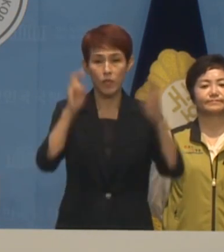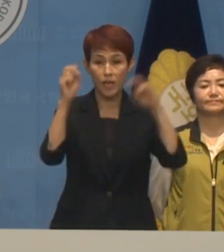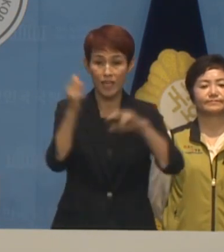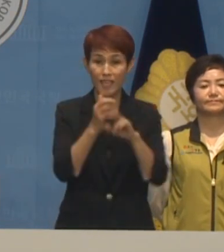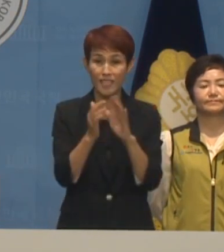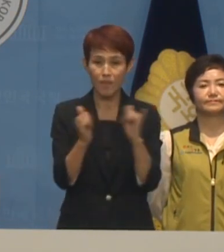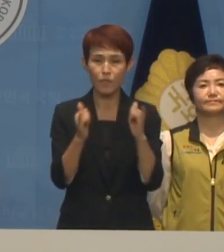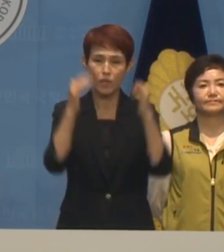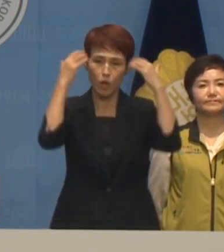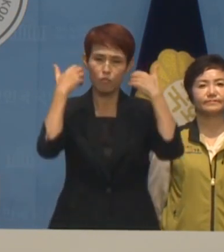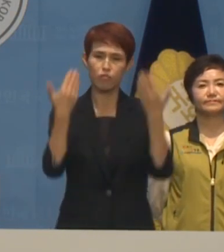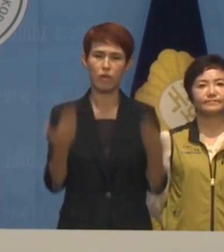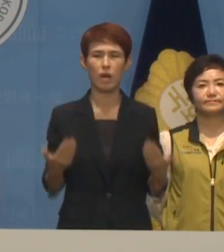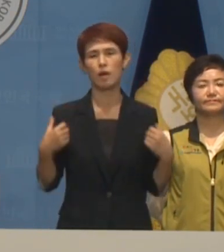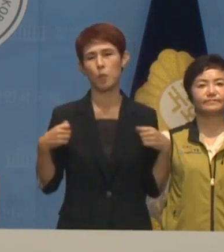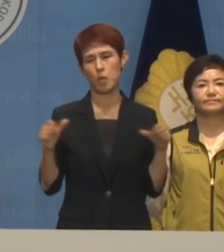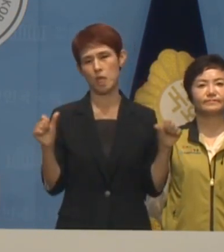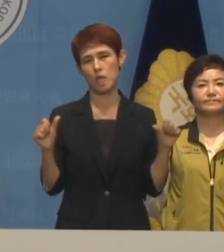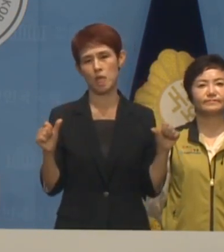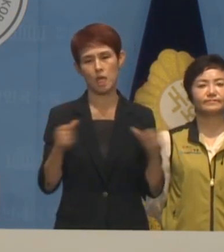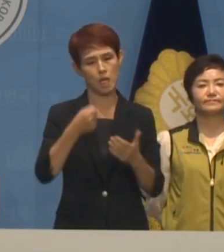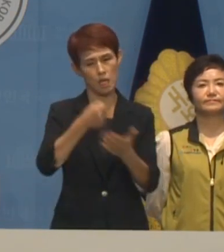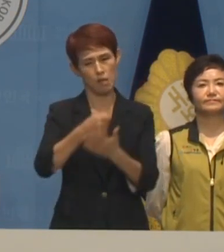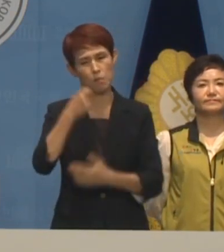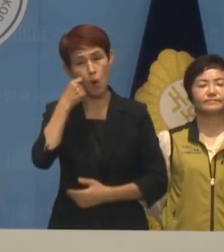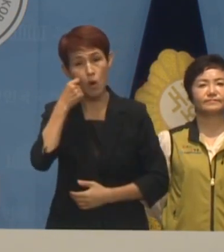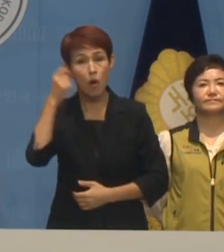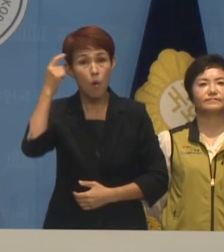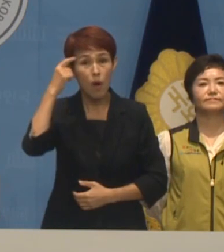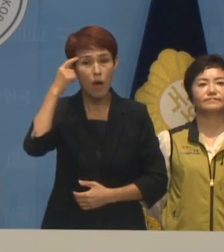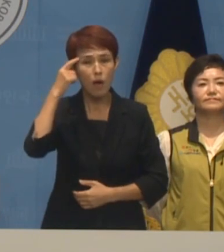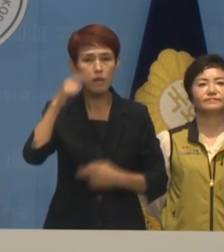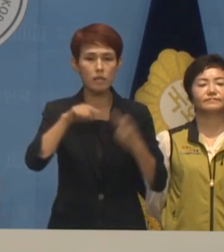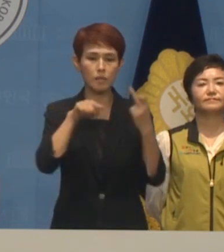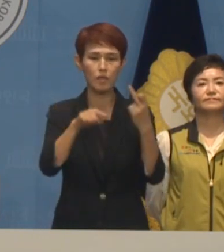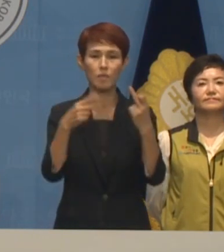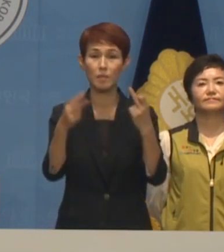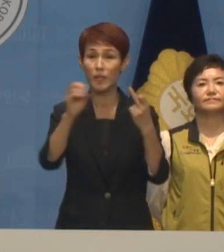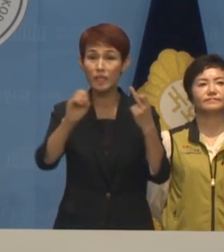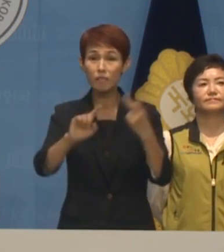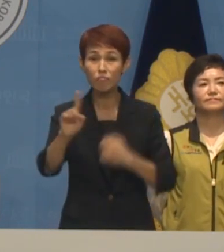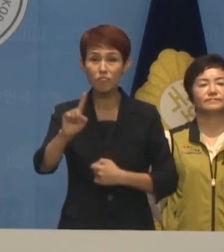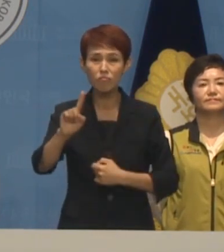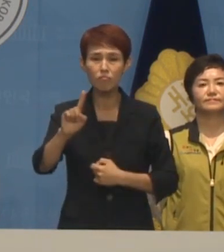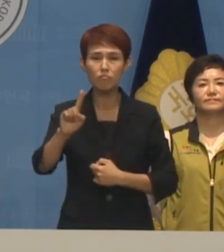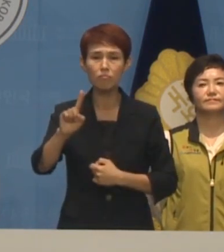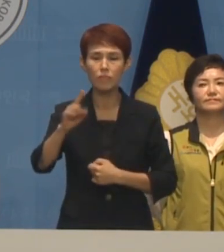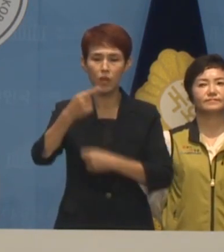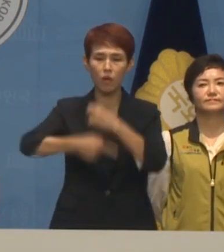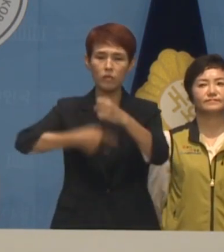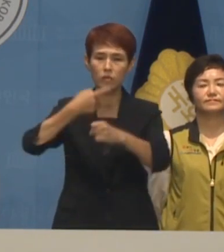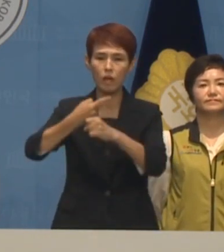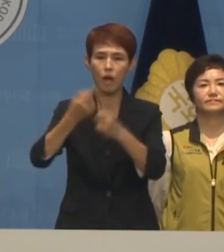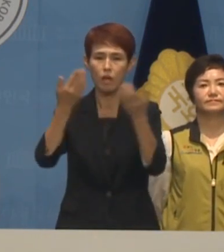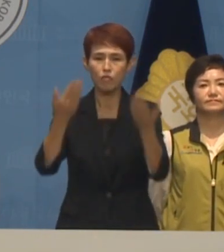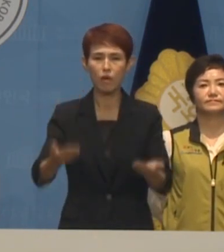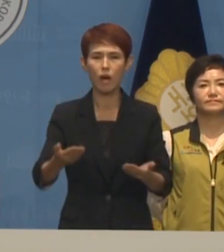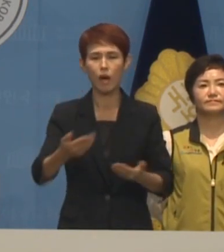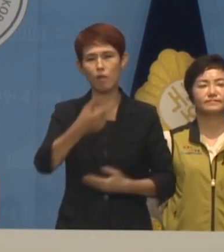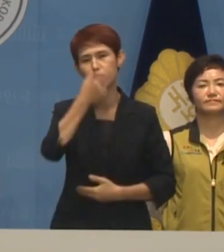직장인들이 여름휴가를 포기하거나 정하지 못한 이유 중 12.2%가 유급 연차휴가가